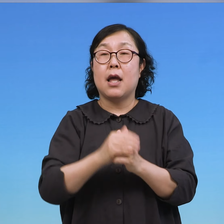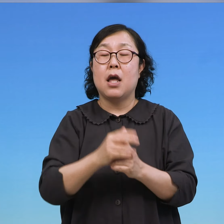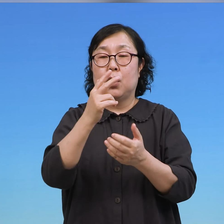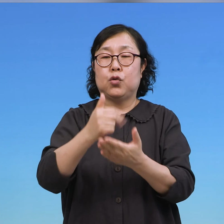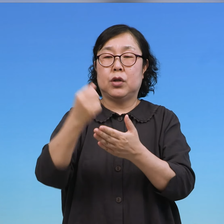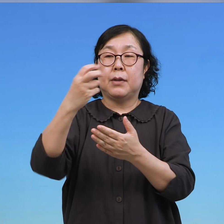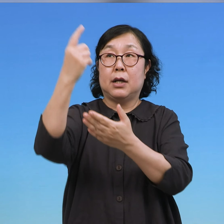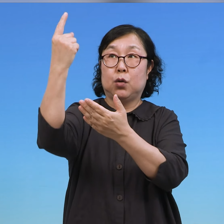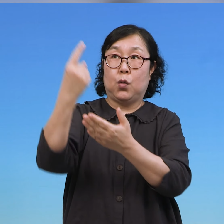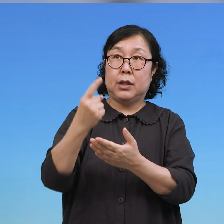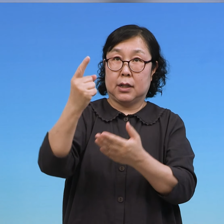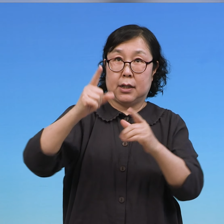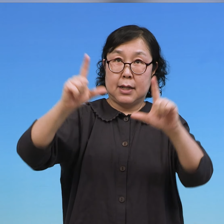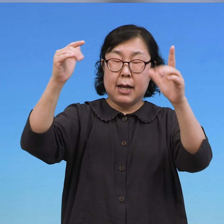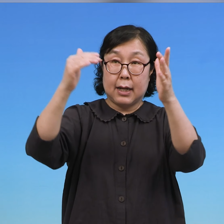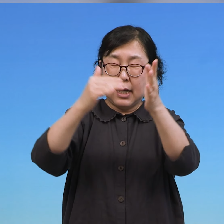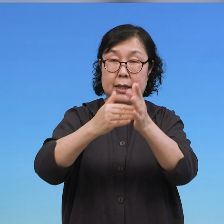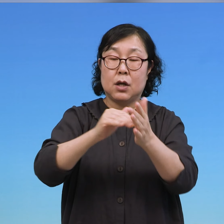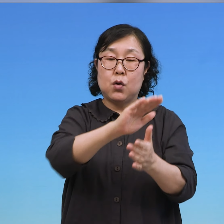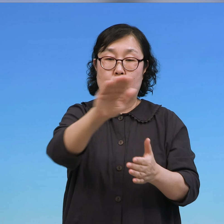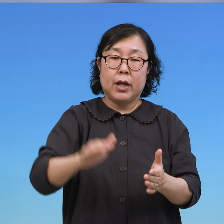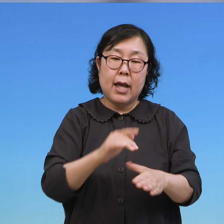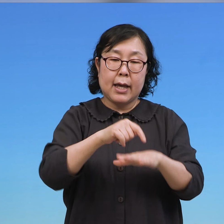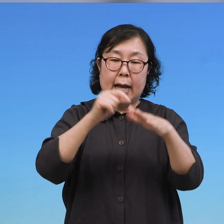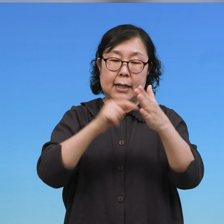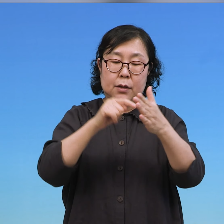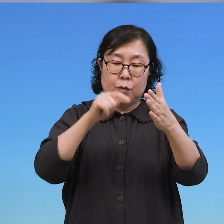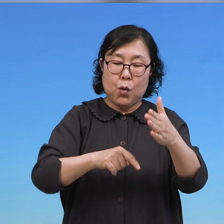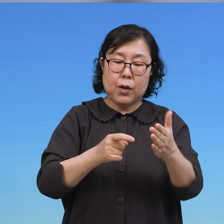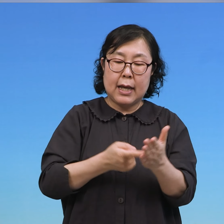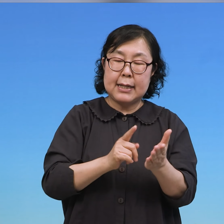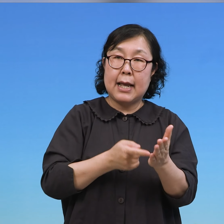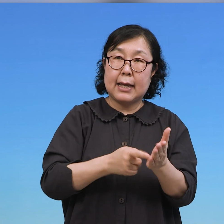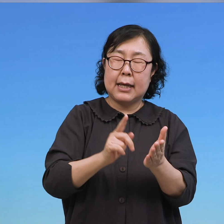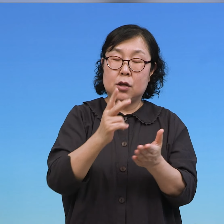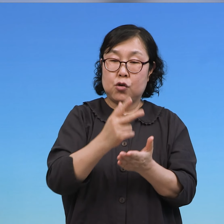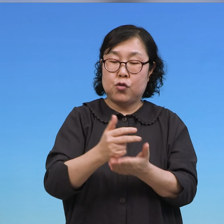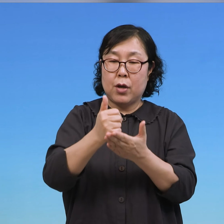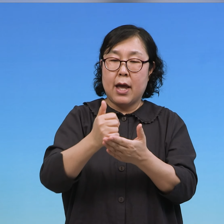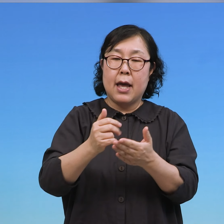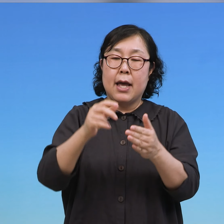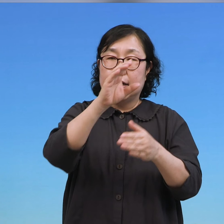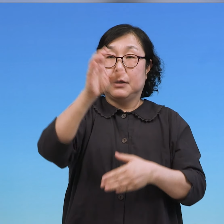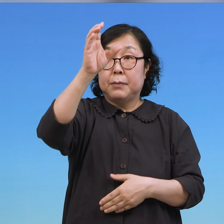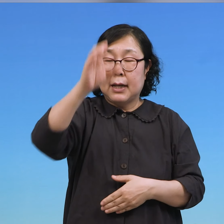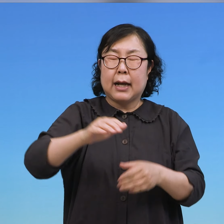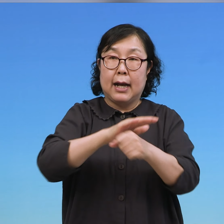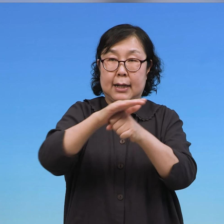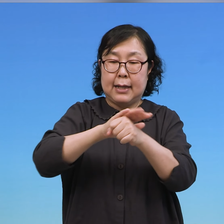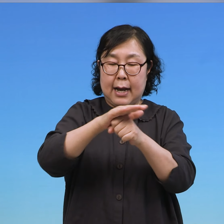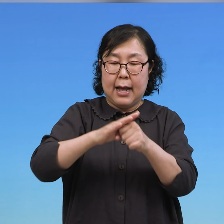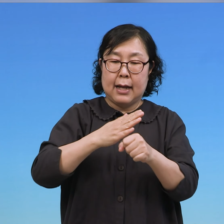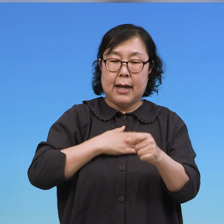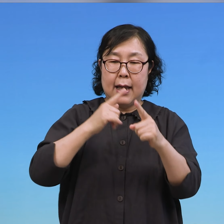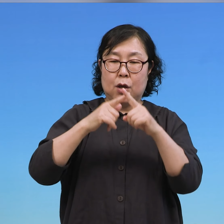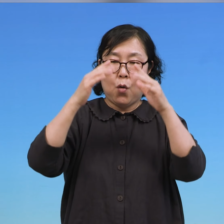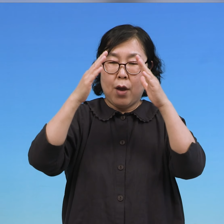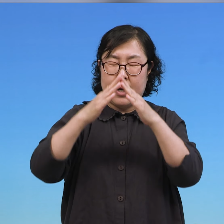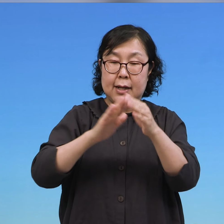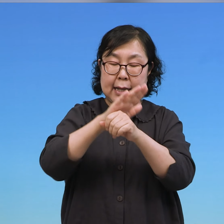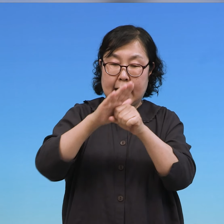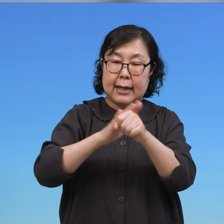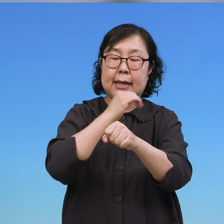있네. 주님 다시 오실 그날까지 우리 가슴에 새긴 주의 십자가 사랑, 나의 교회를